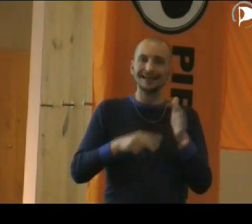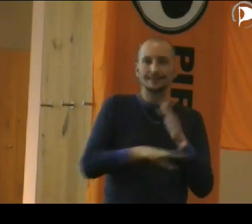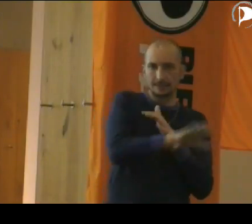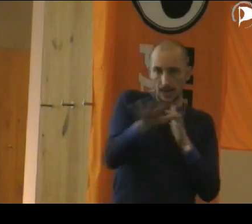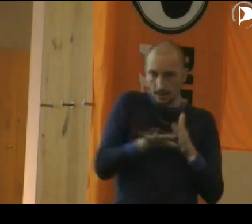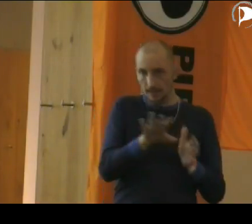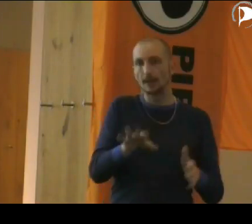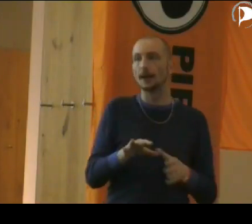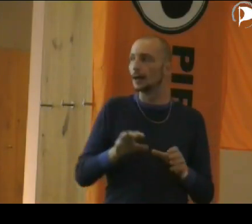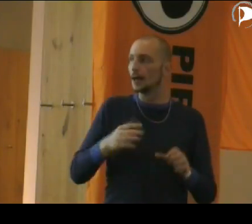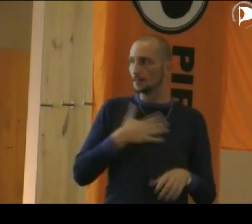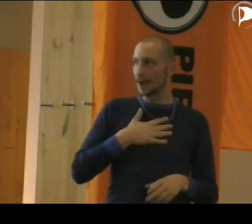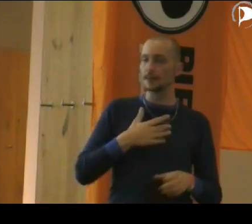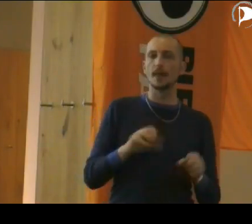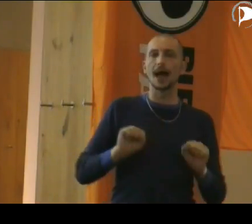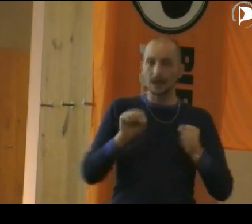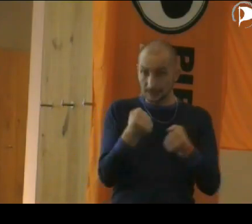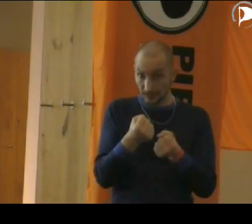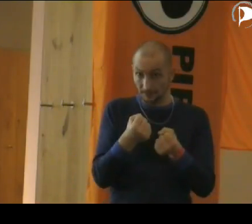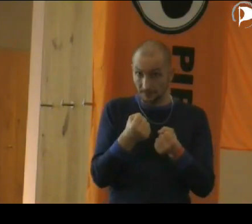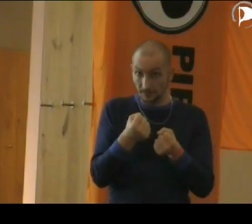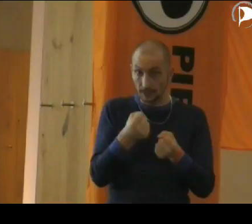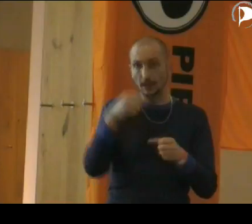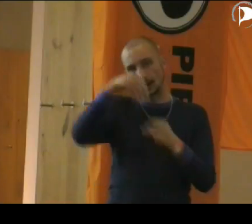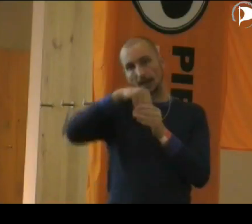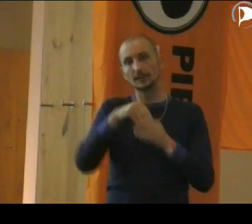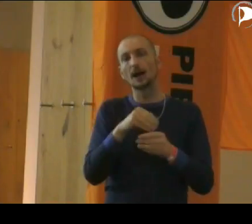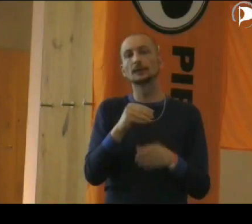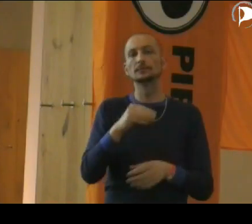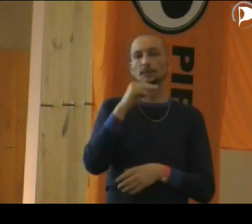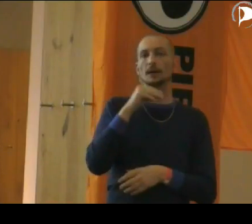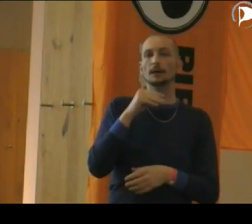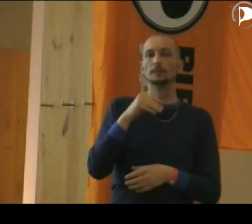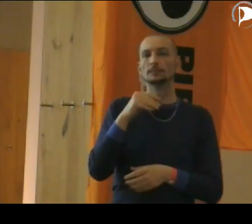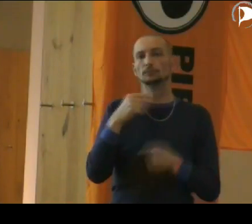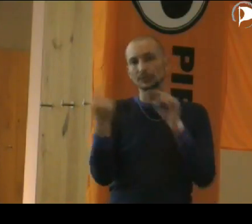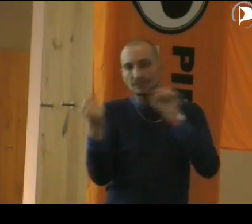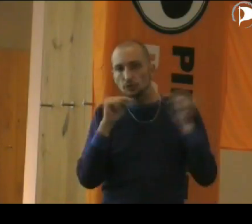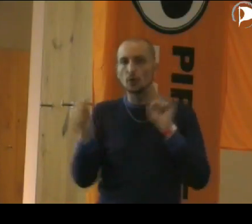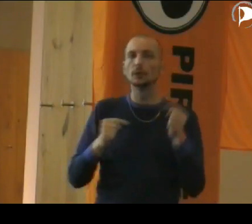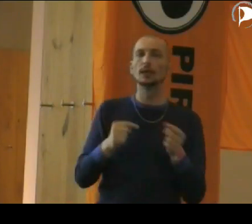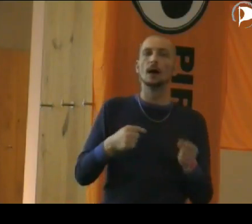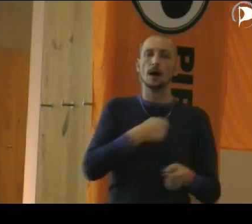aktivitäten für gespräche die parteien politisch durchaus verwendbar sind